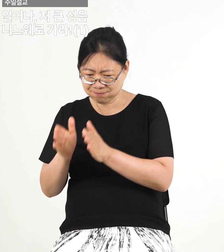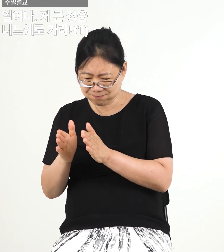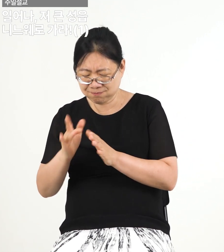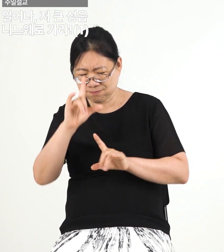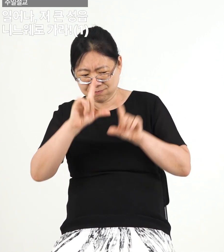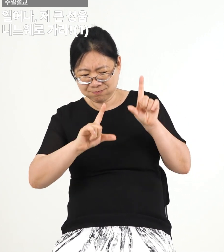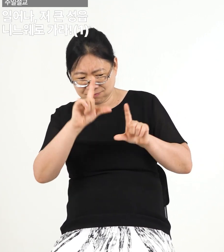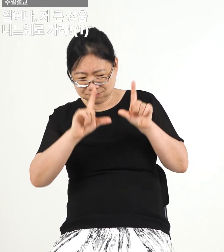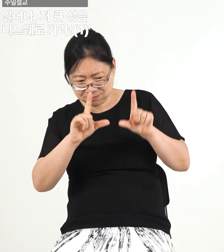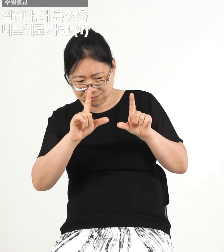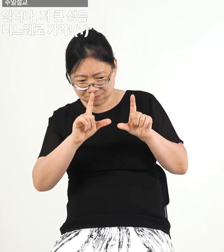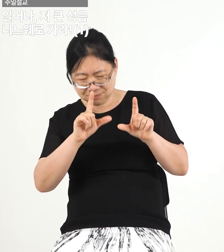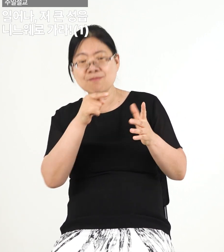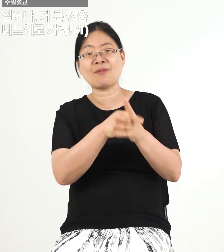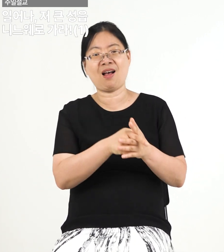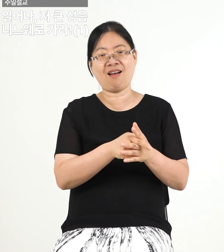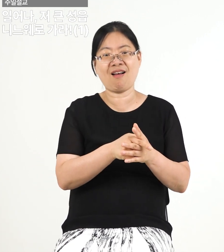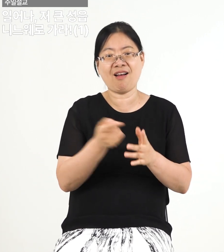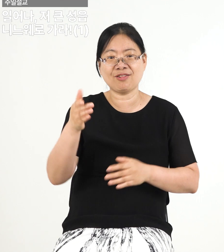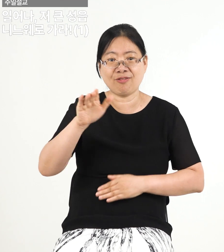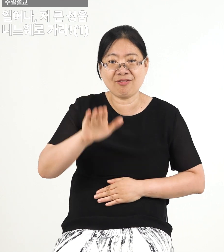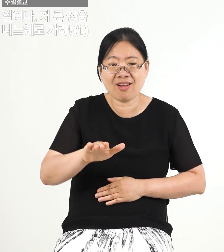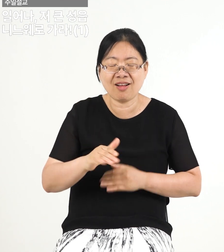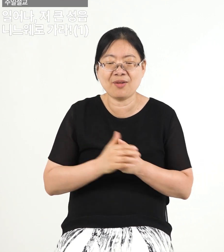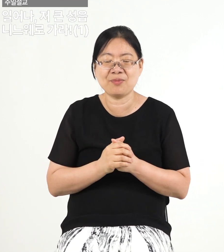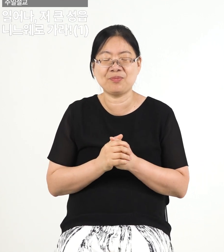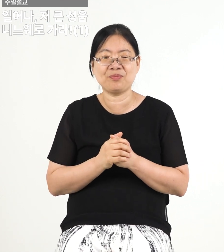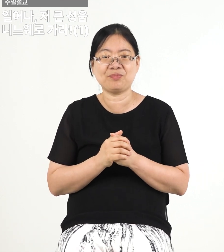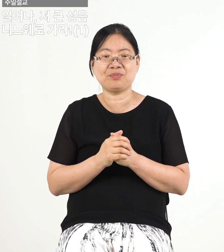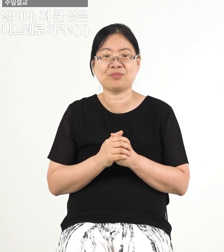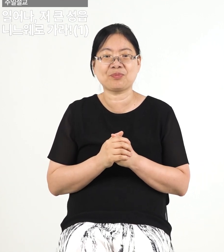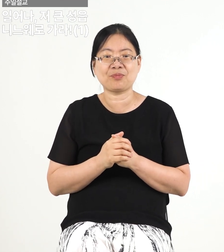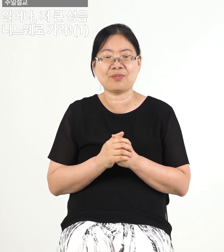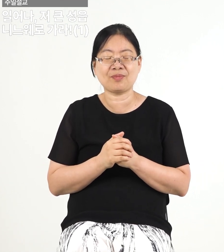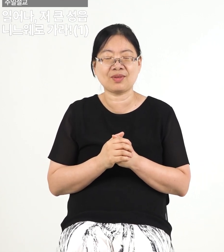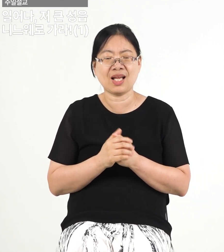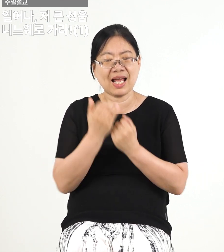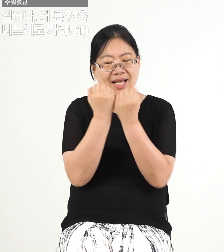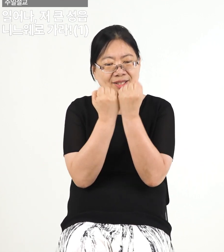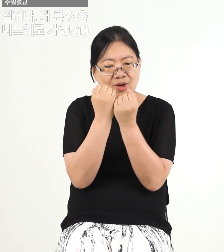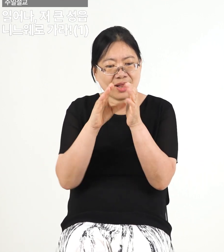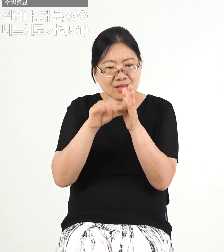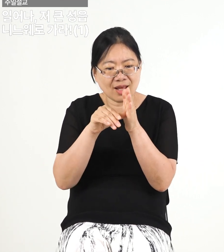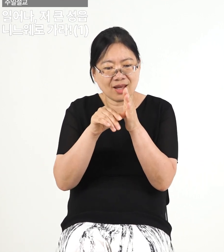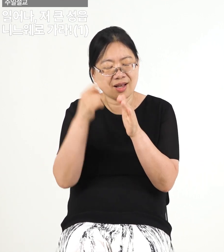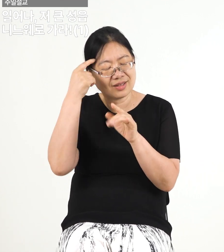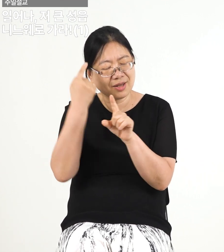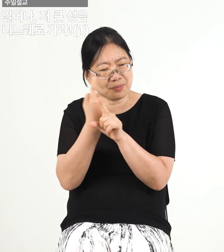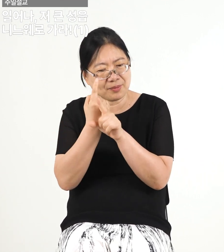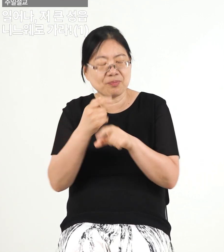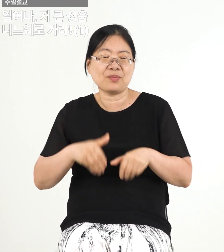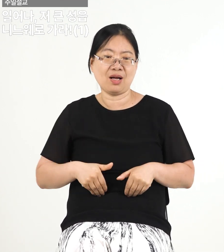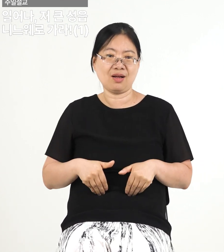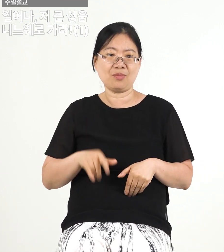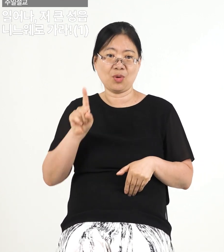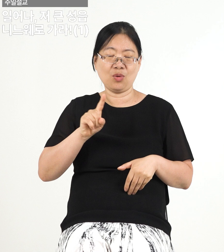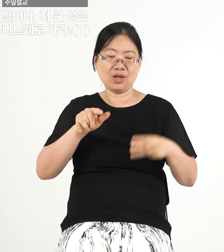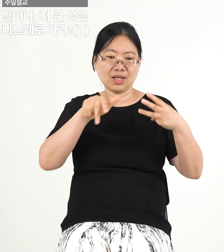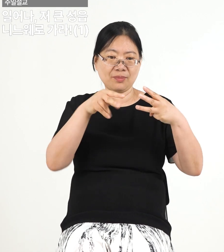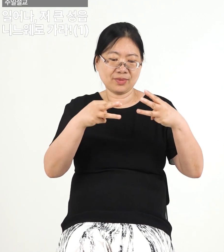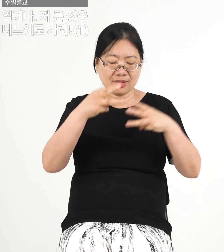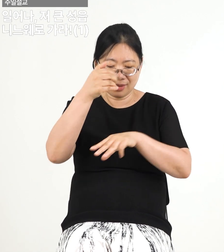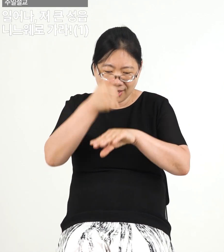준비했는가를 대번 알 수 있어요. 그런데 여기 한 가지 해석적 수정이 좀 필요합니다. 이게 뭐냐면 3절 끝에 이렇게 돼